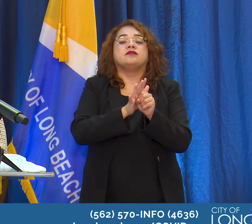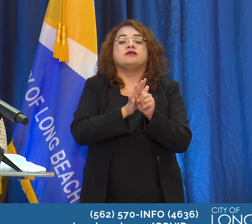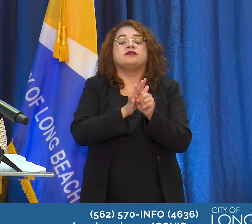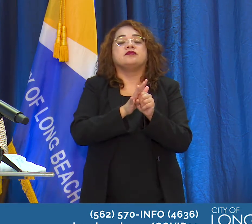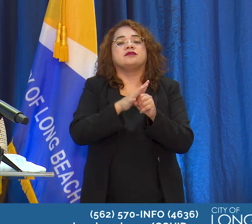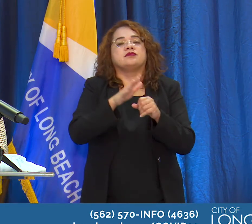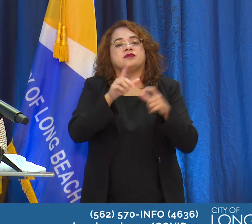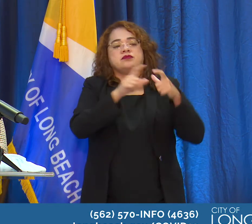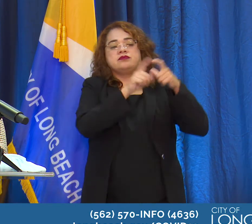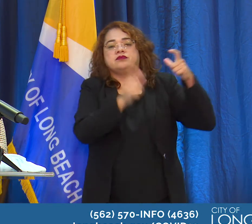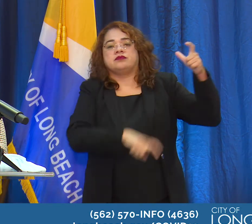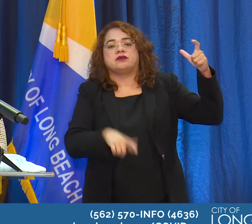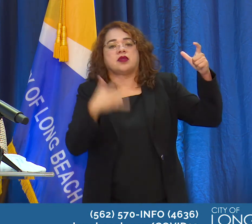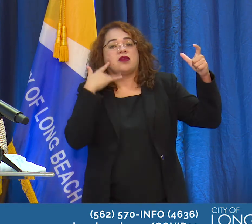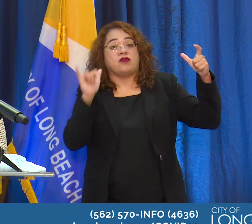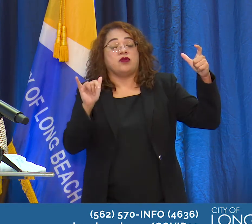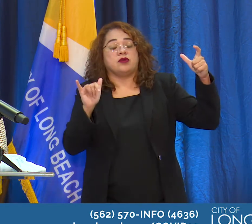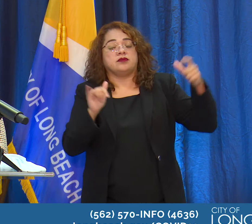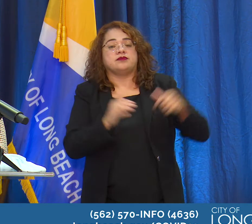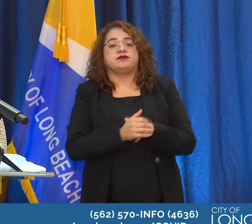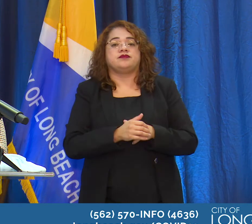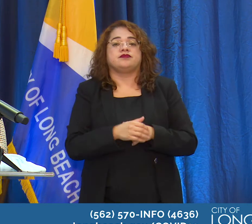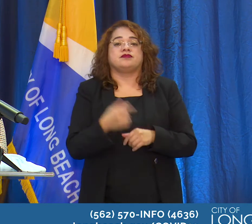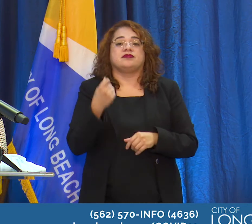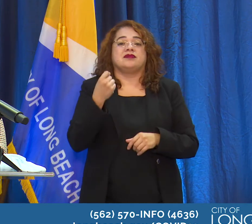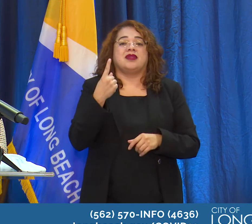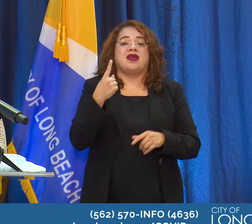de California y hemos tenido